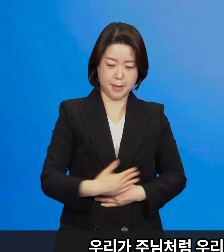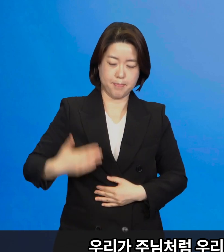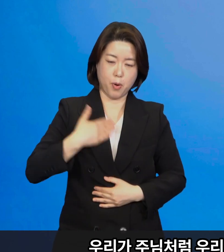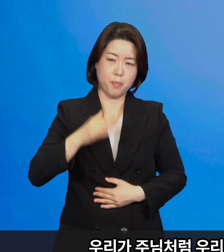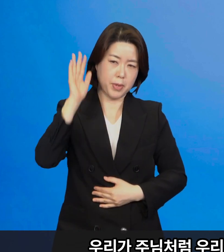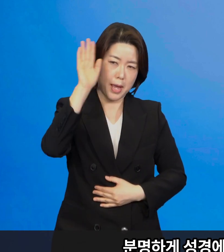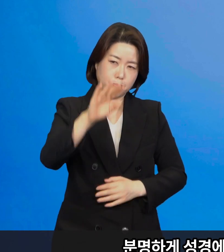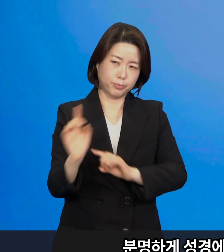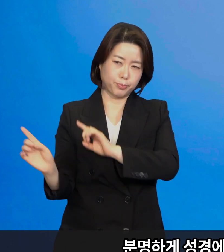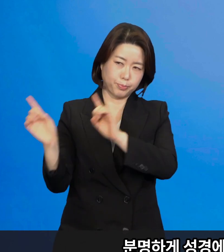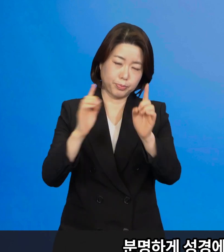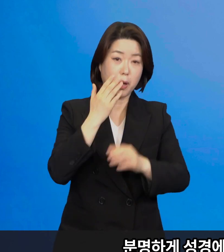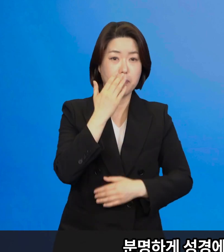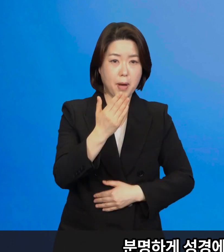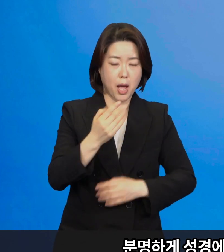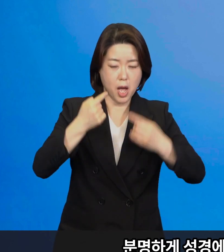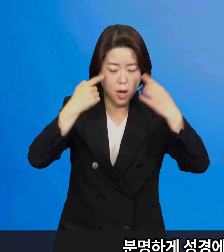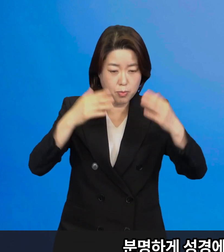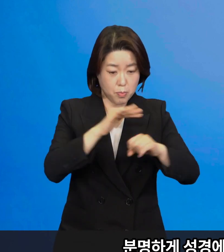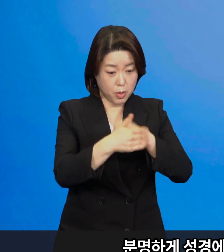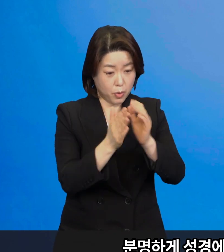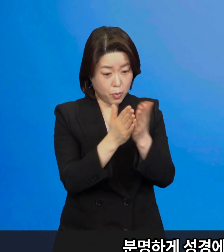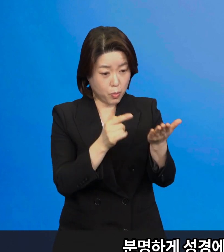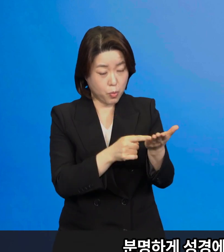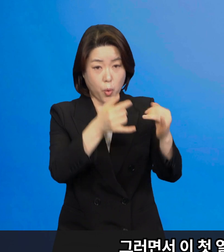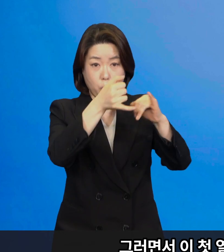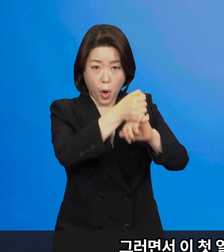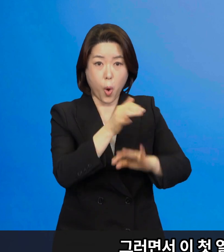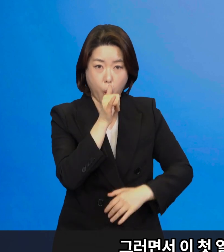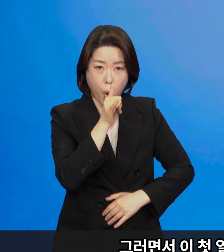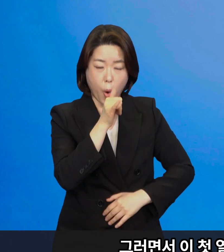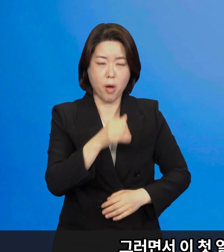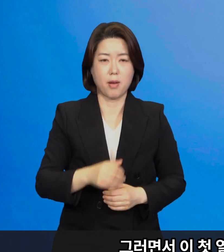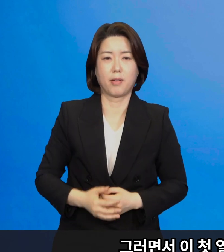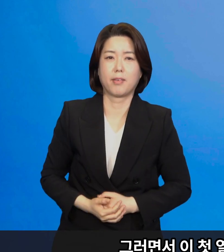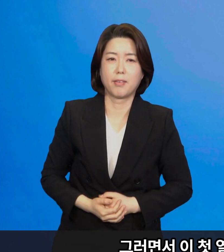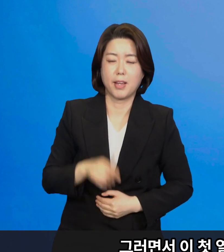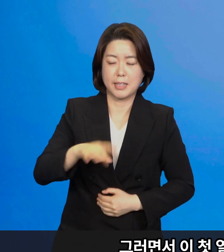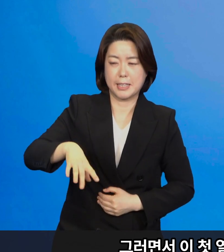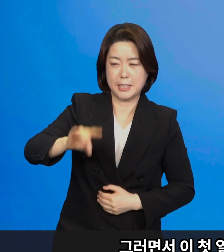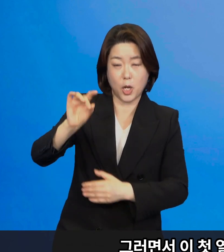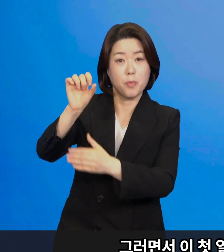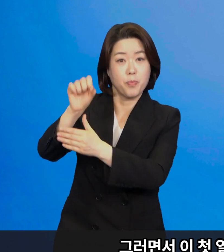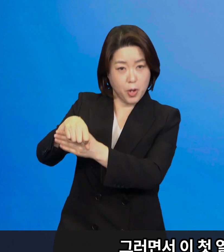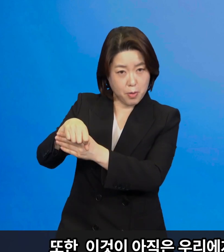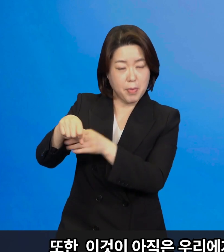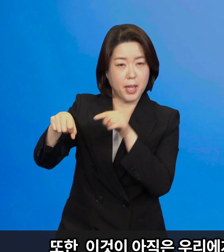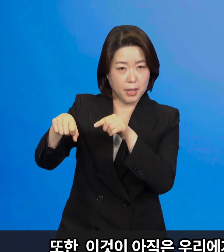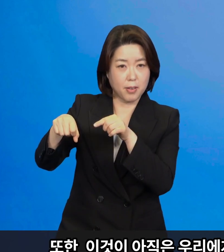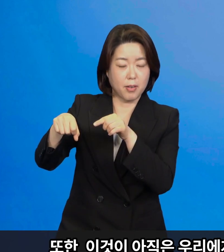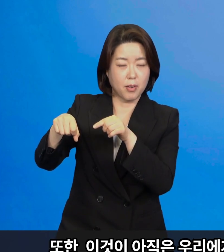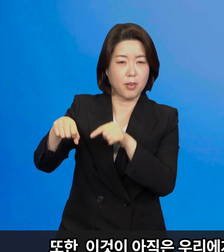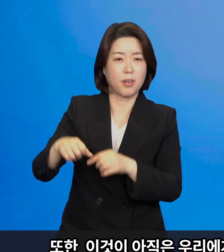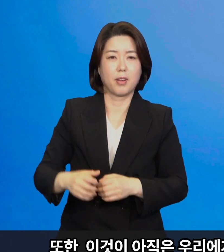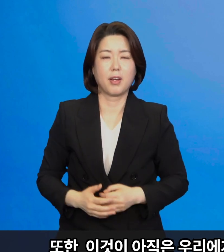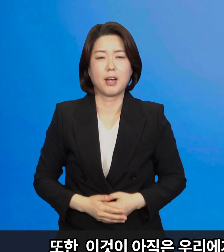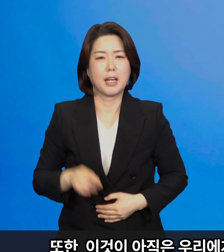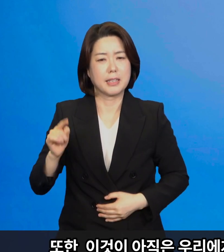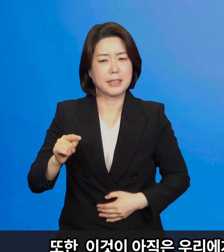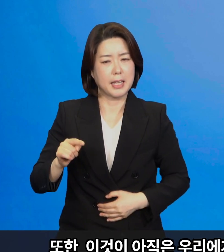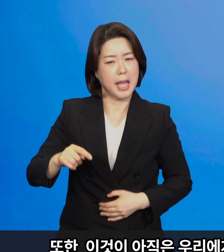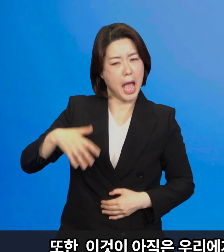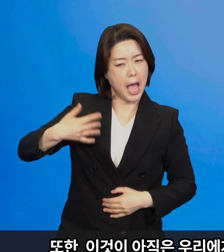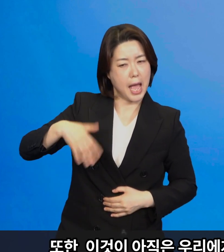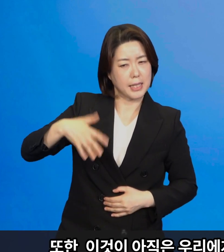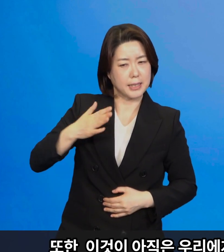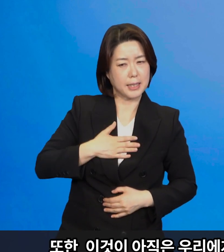부활하게 될 것이 분명하게 성경이 약속되어 있습니다. 그러면서 이 첫 열매라고 하시는 것은 또한 이것이 아직은